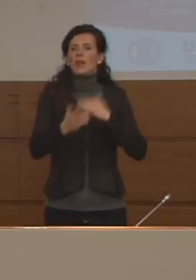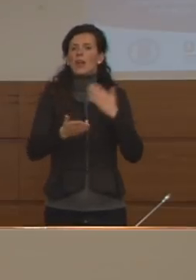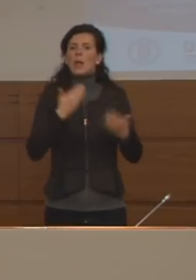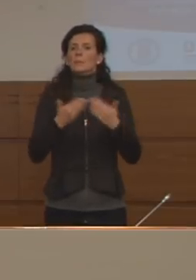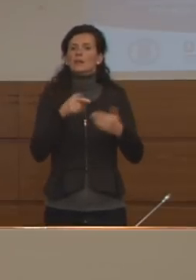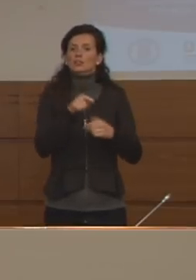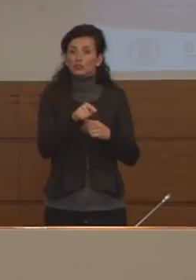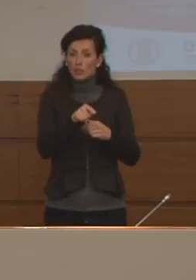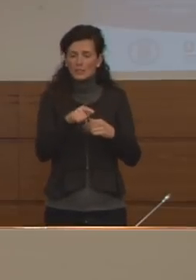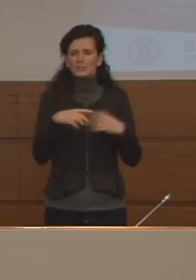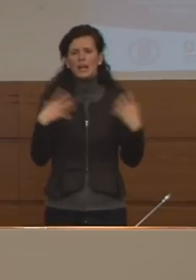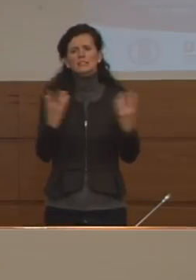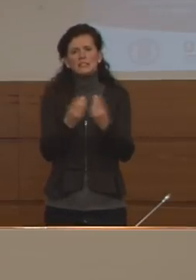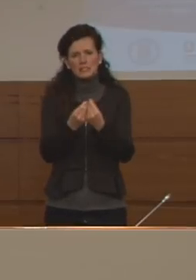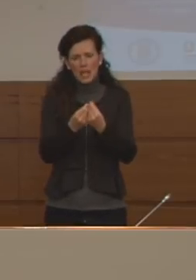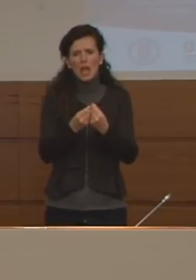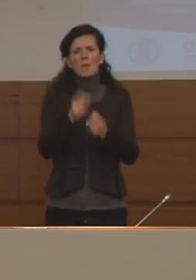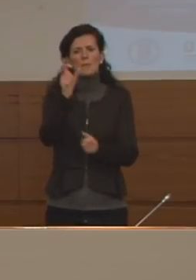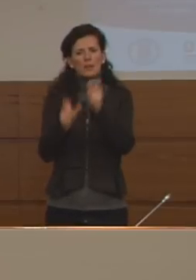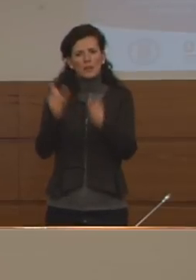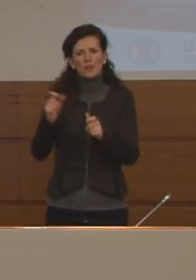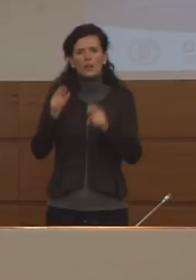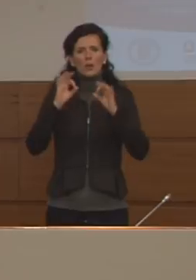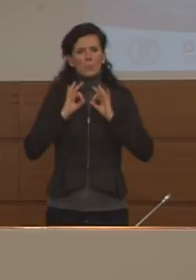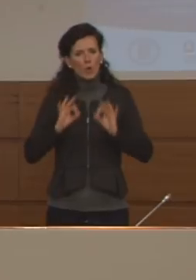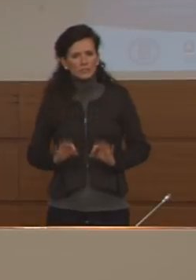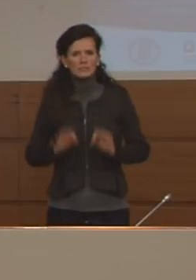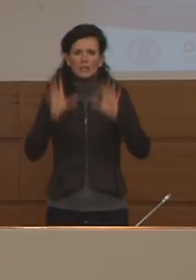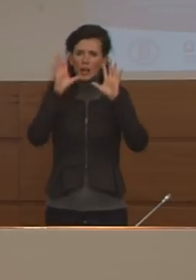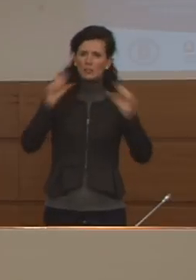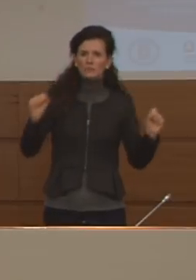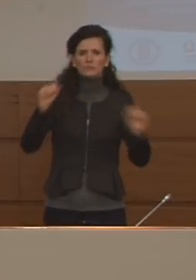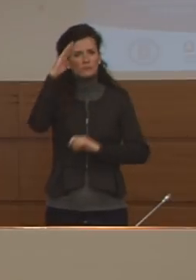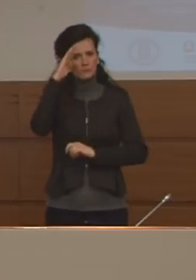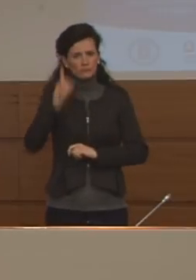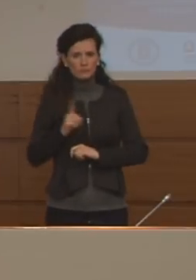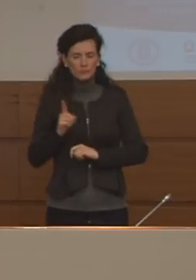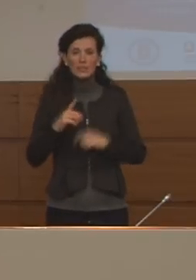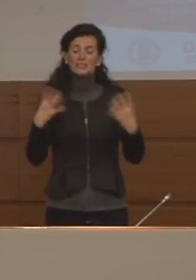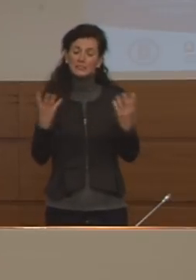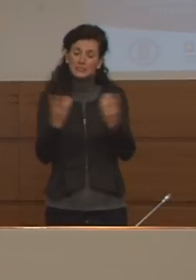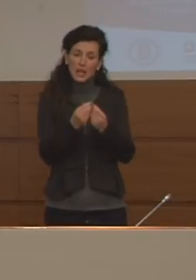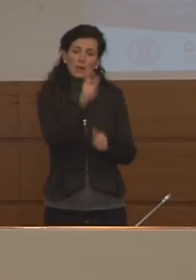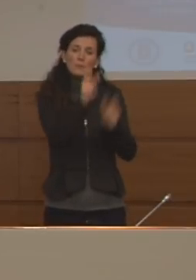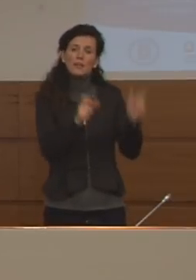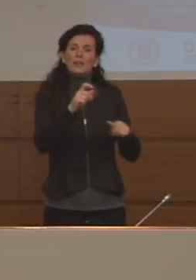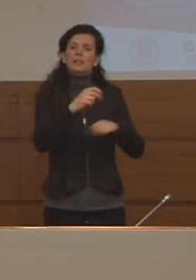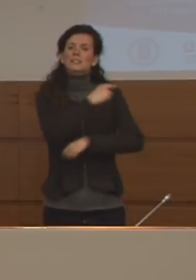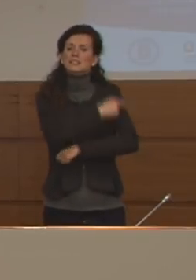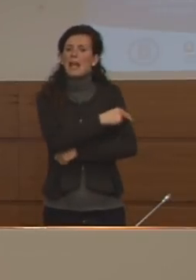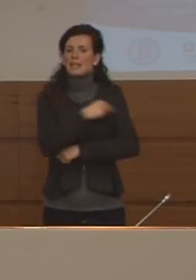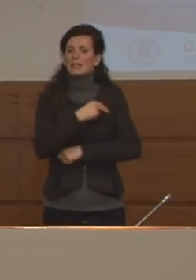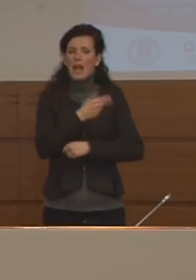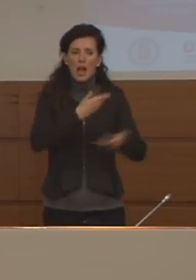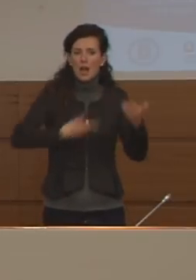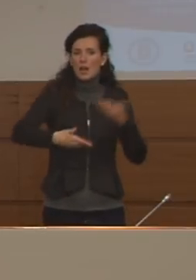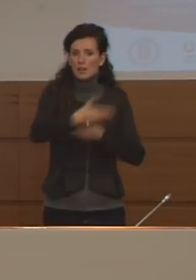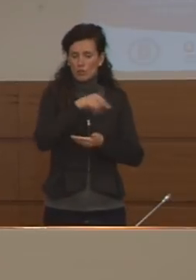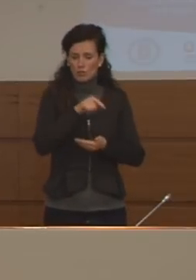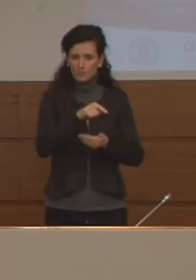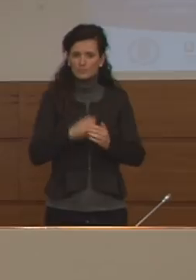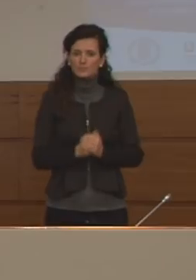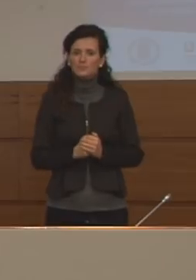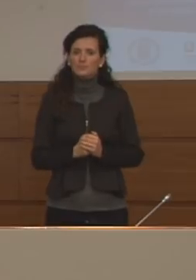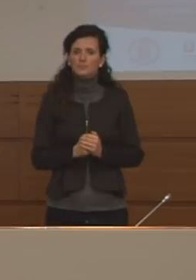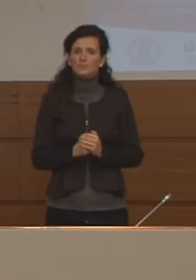il personale delle forze di polizia delle forze dell'ordine il personale sanitario le tende di